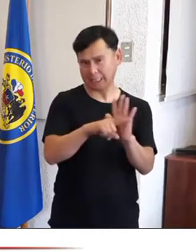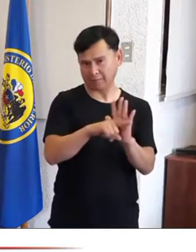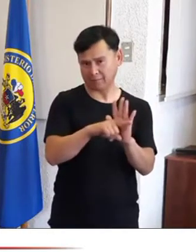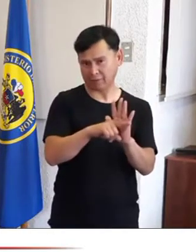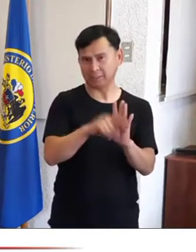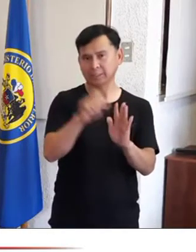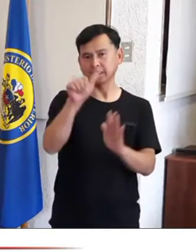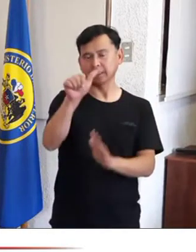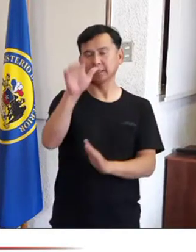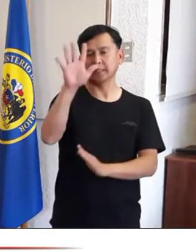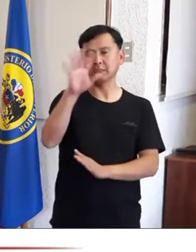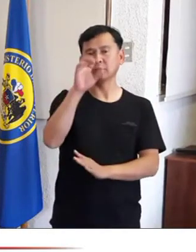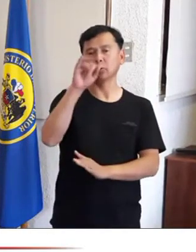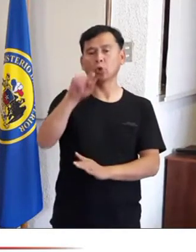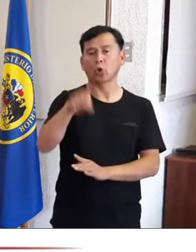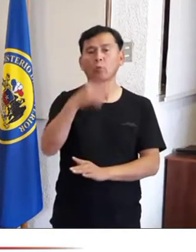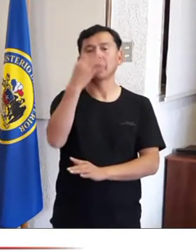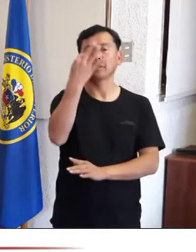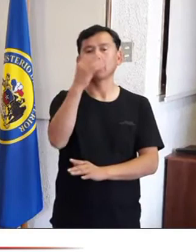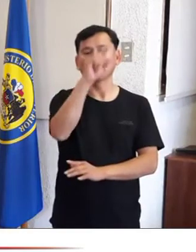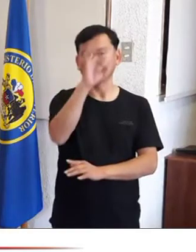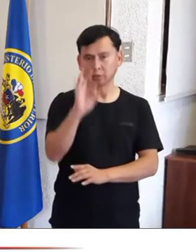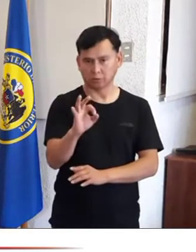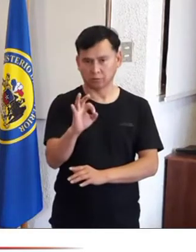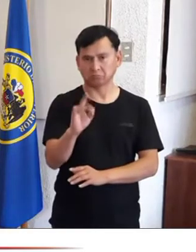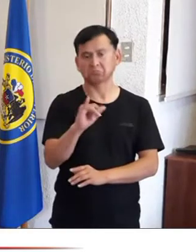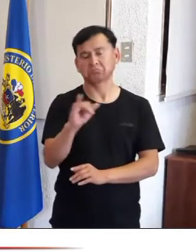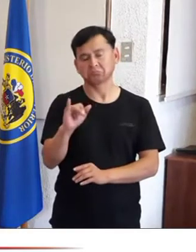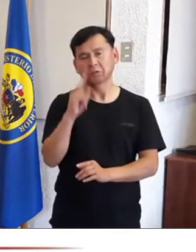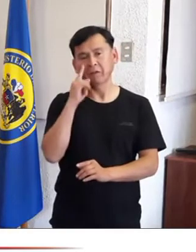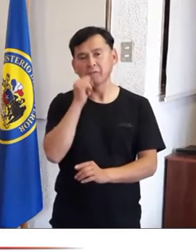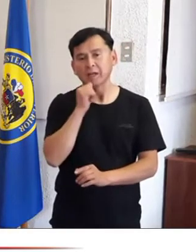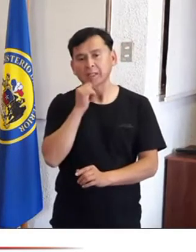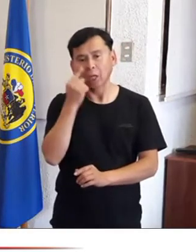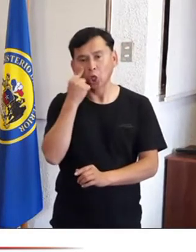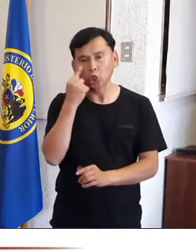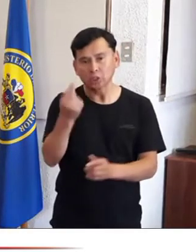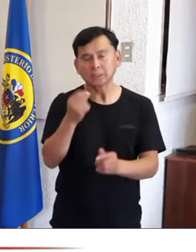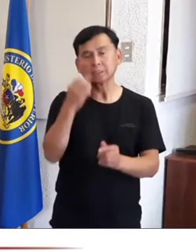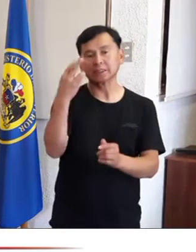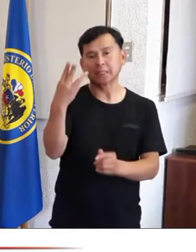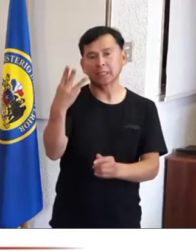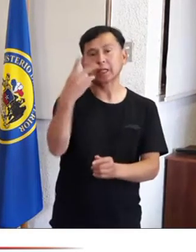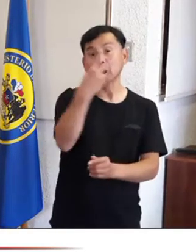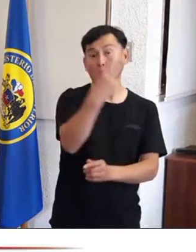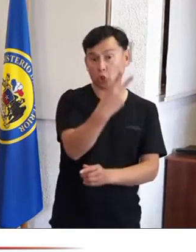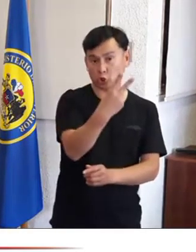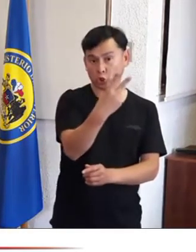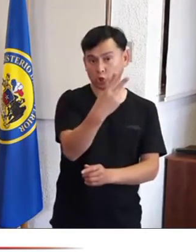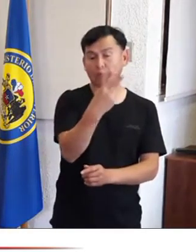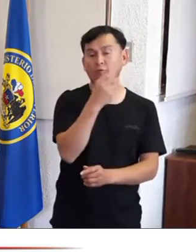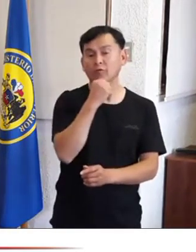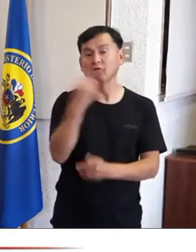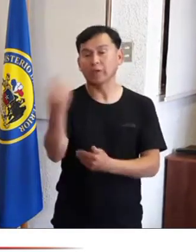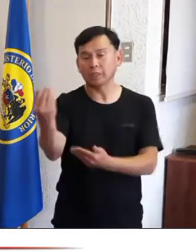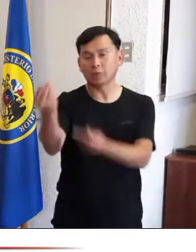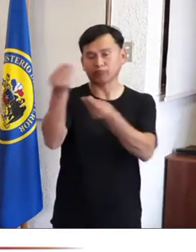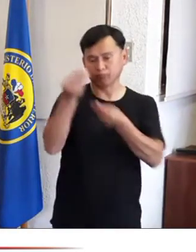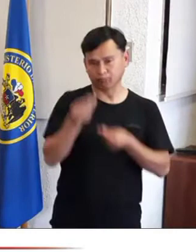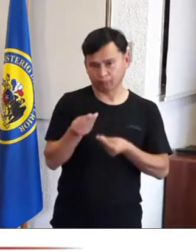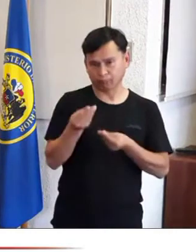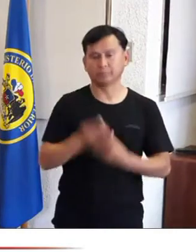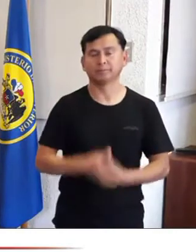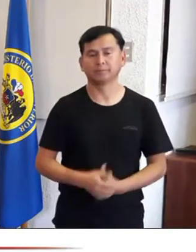de un 65,3%. Restando conocer los resultados de 32 casos en